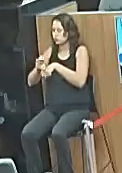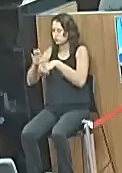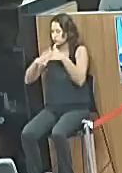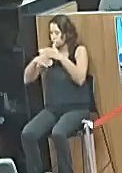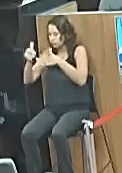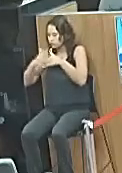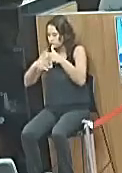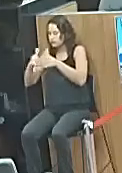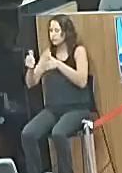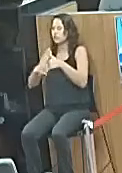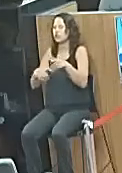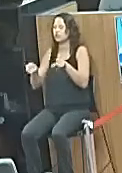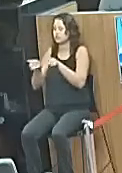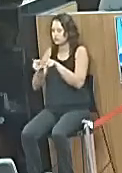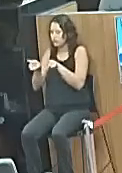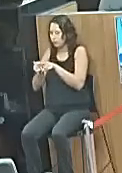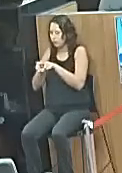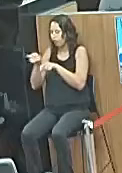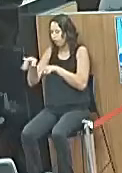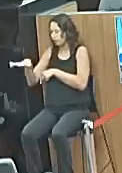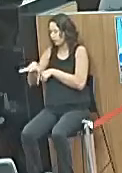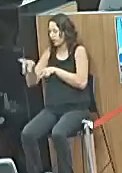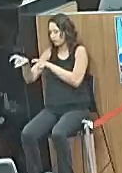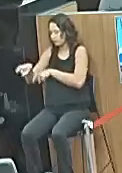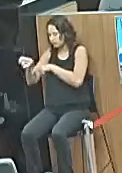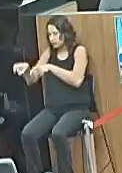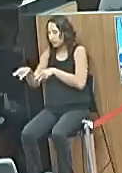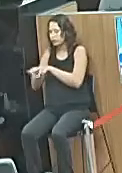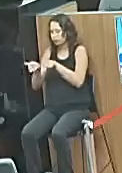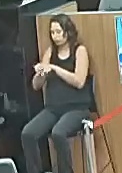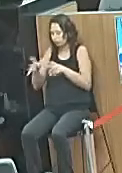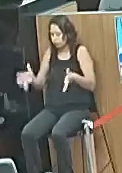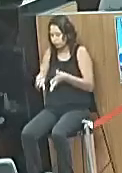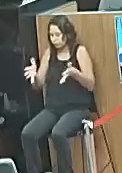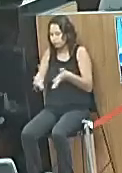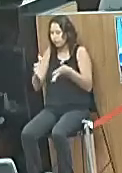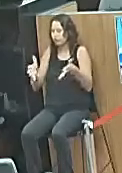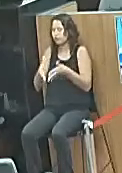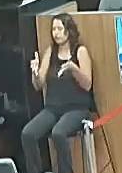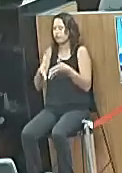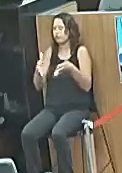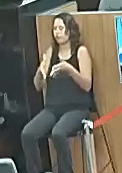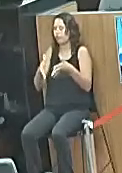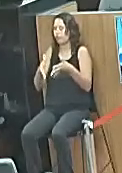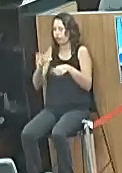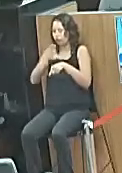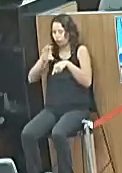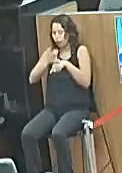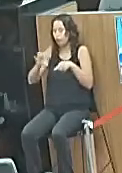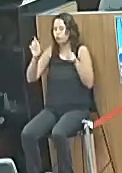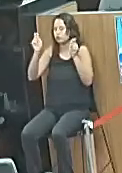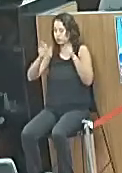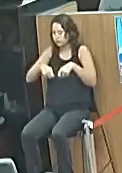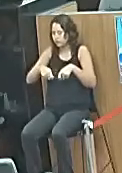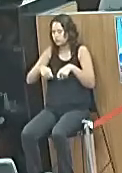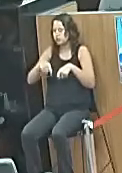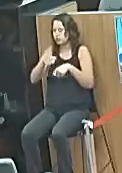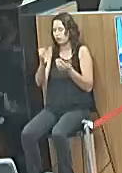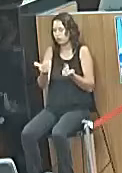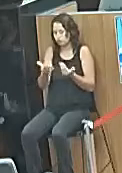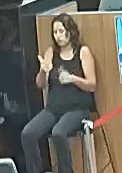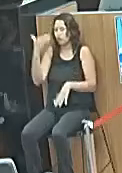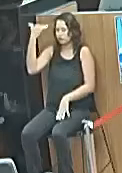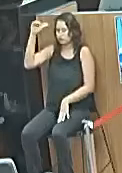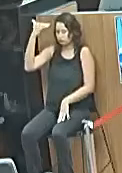à população vulnerável do campo e promover acções de formação e qualificação profissional para jovens e adultos visando